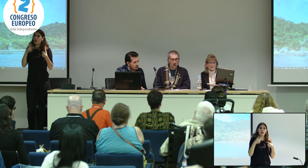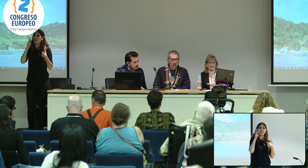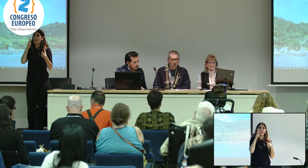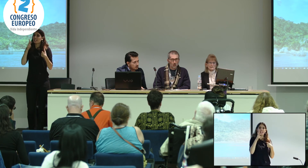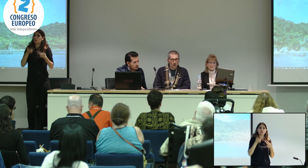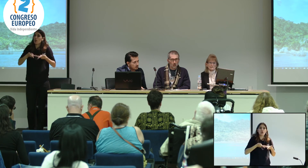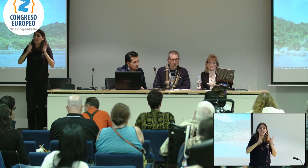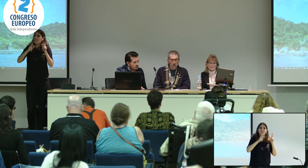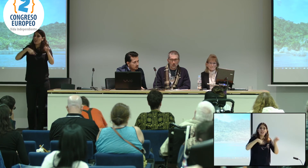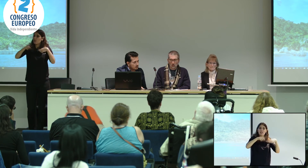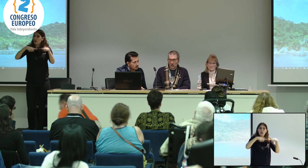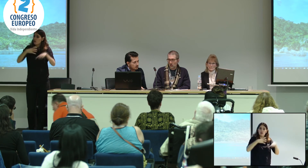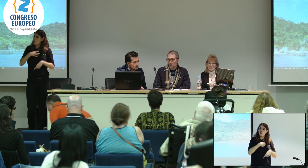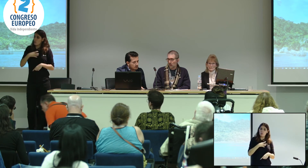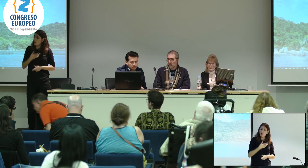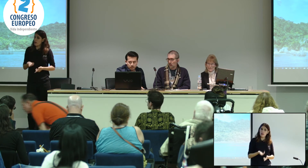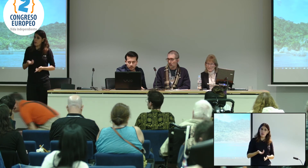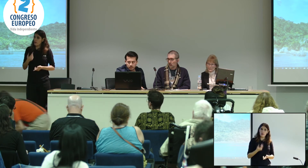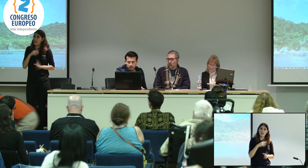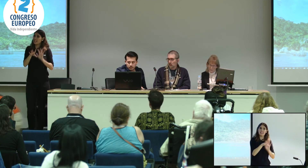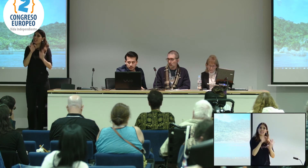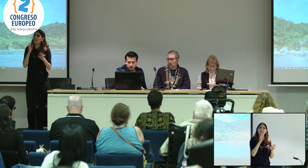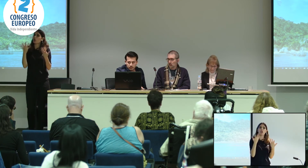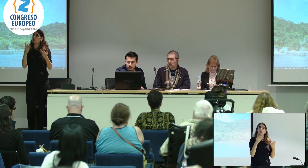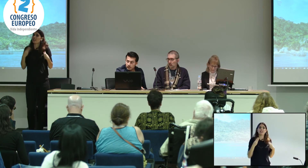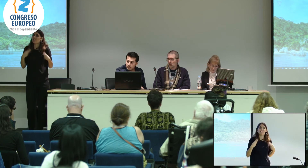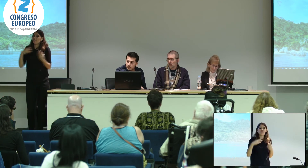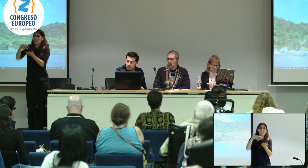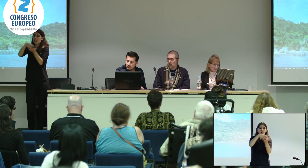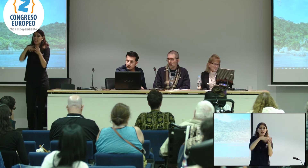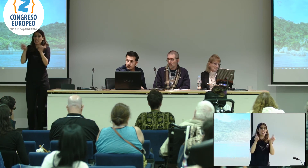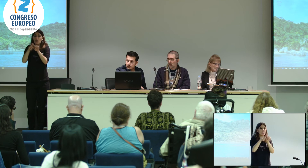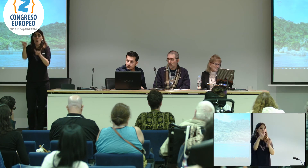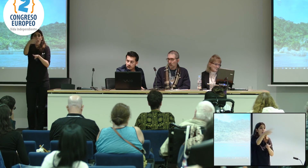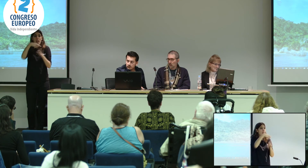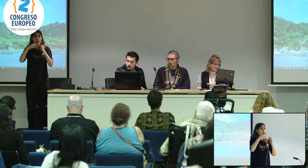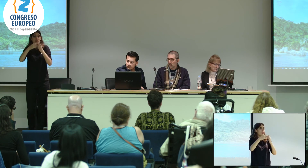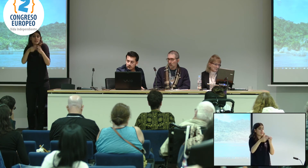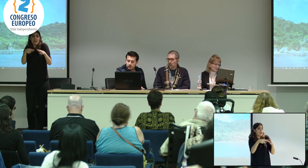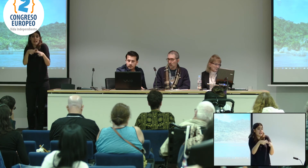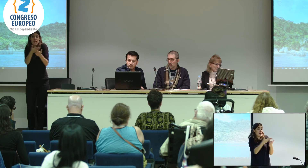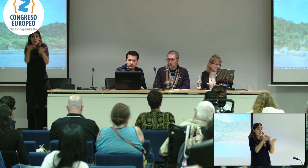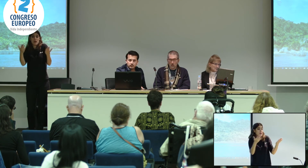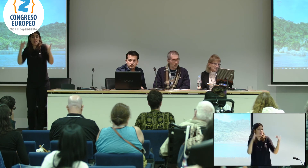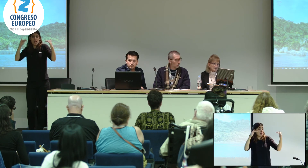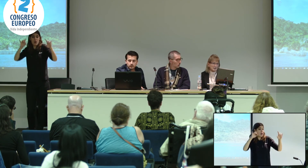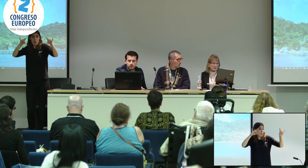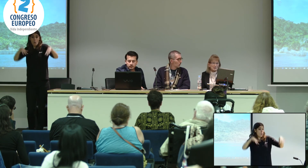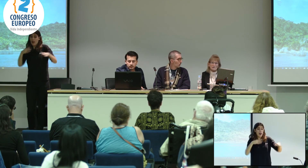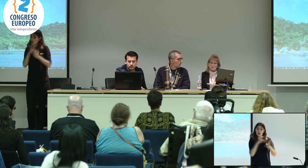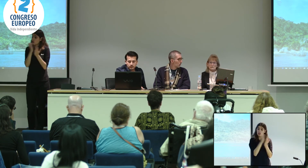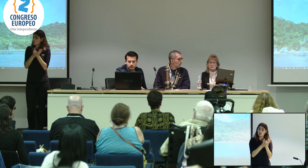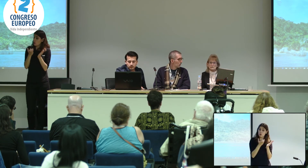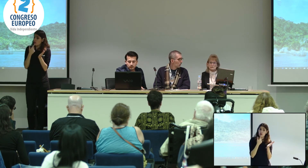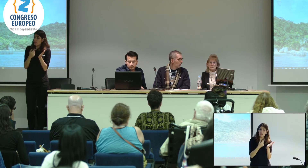libre circulación y decidir dónde residir en igualdad de condiciones que el resto de la ciudadanía, como lo manda la